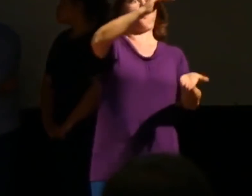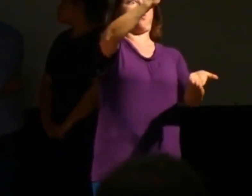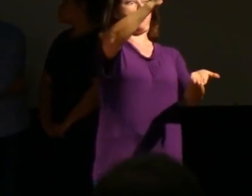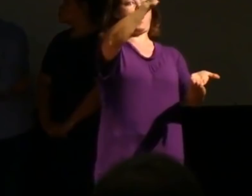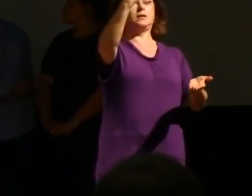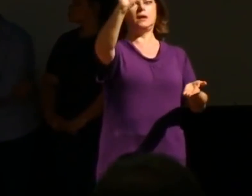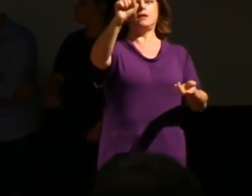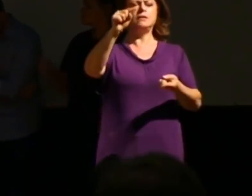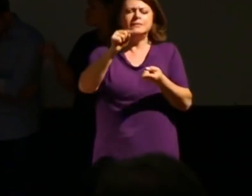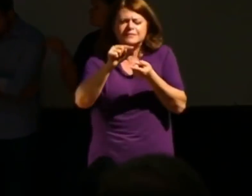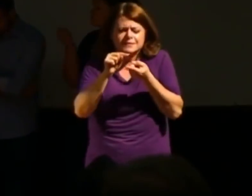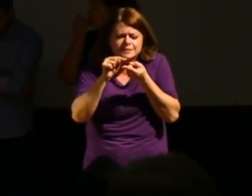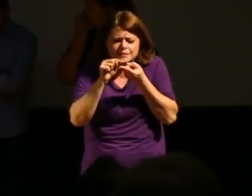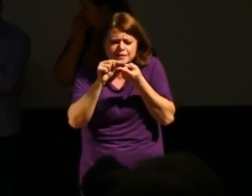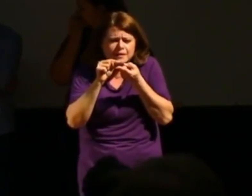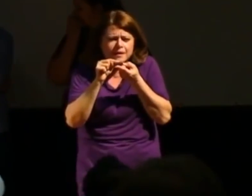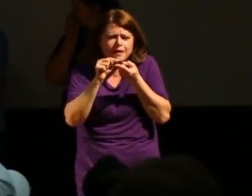Basta um grão de mostarda.